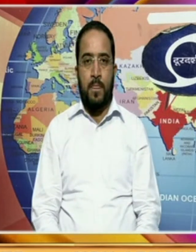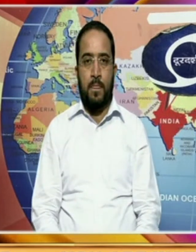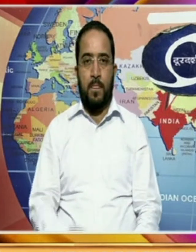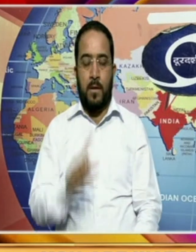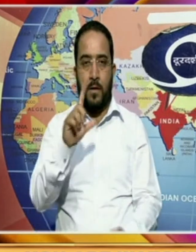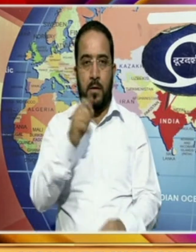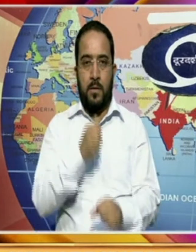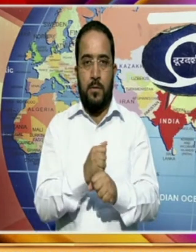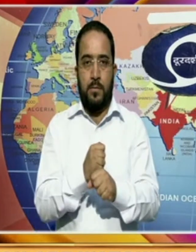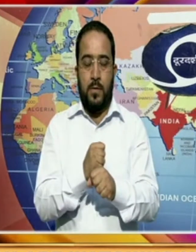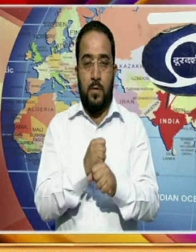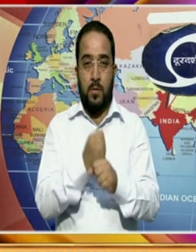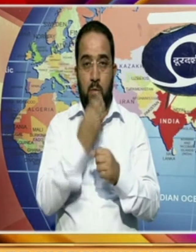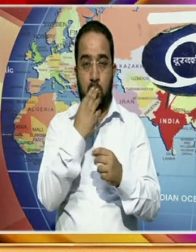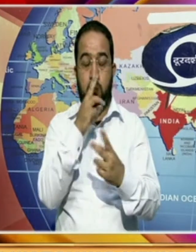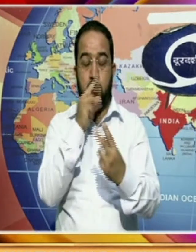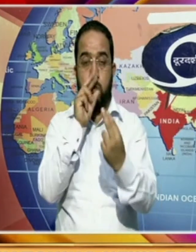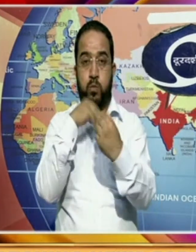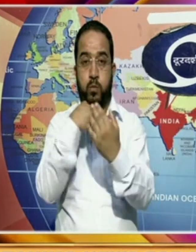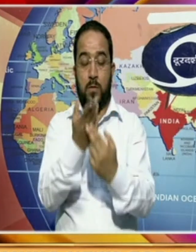लेफ्टिनेंट गवर्नर ने अपने खिताब में कहा